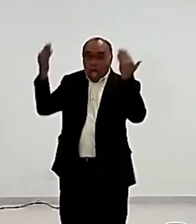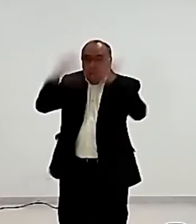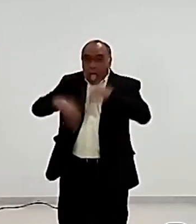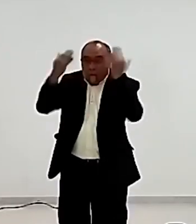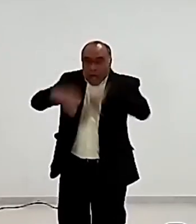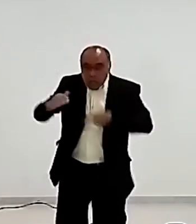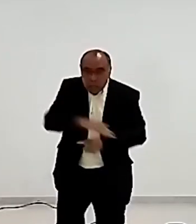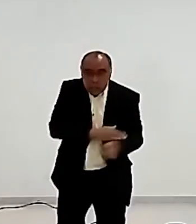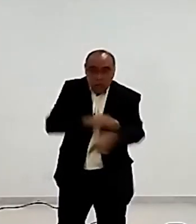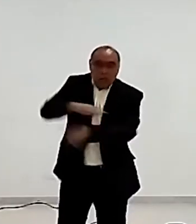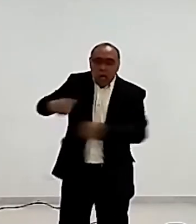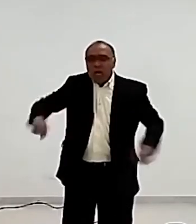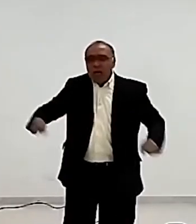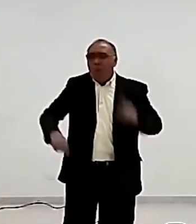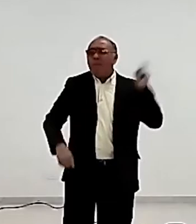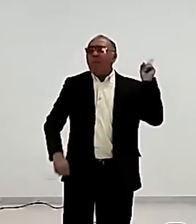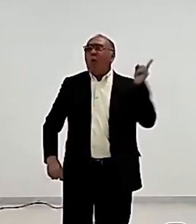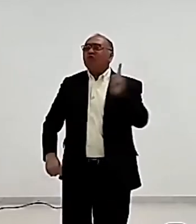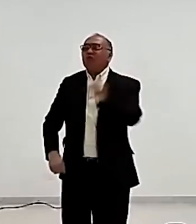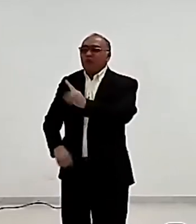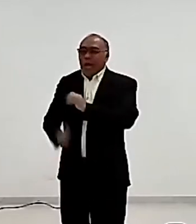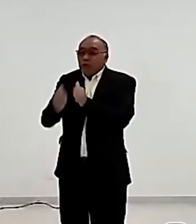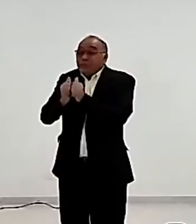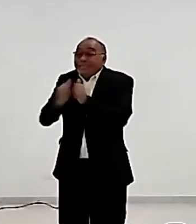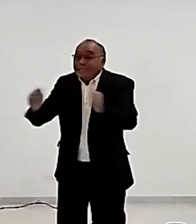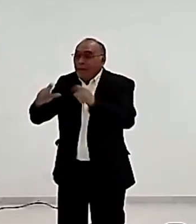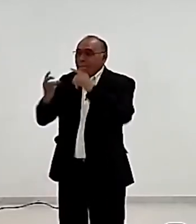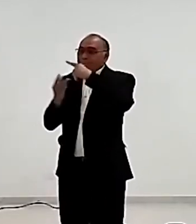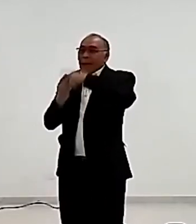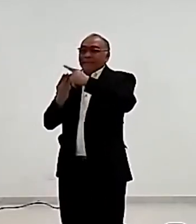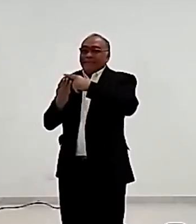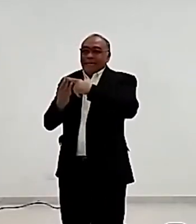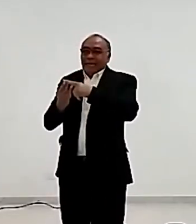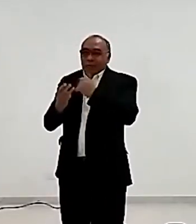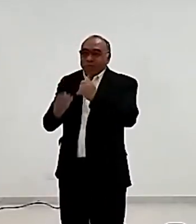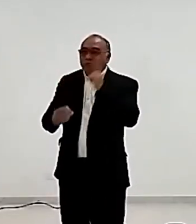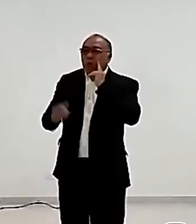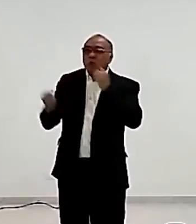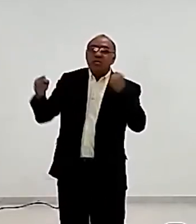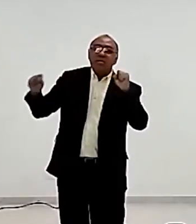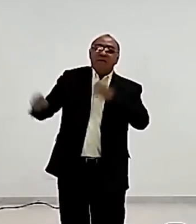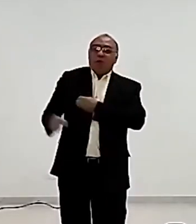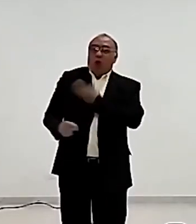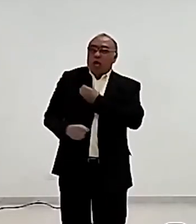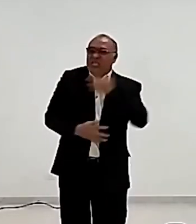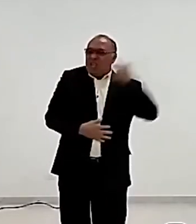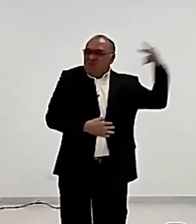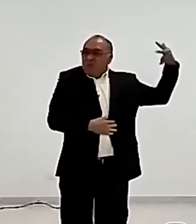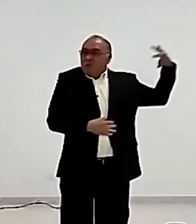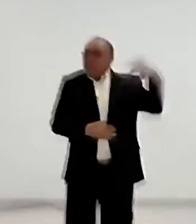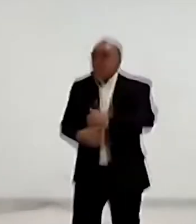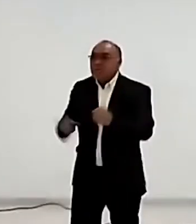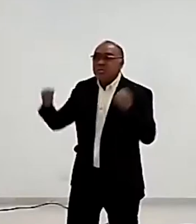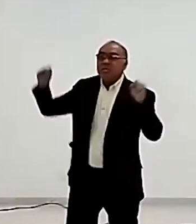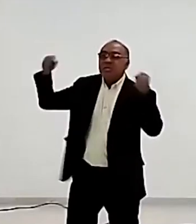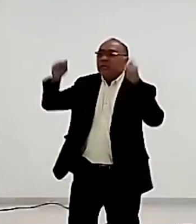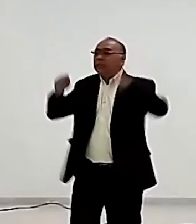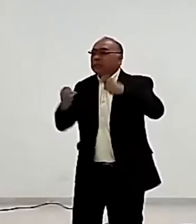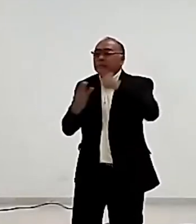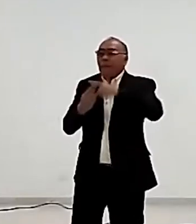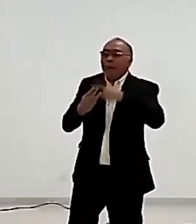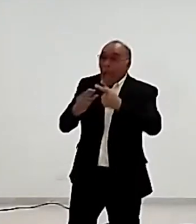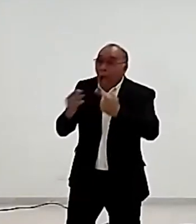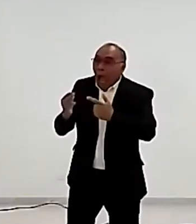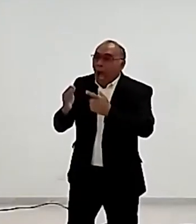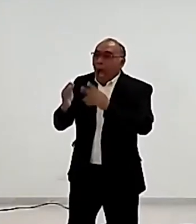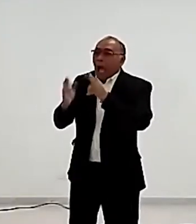sumado a muchas más personas con las que están a personas que muchas licencias había vencido dos que pues tienen una gran preocupación